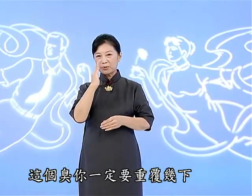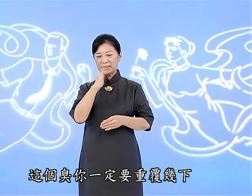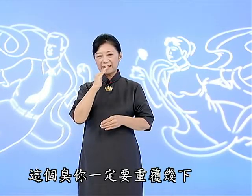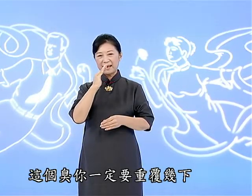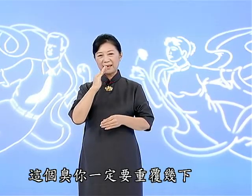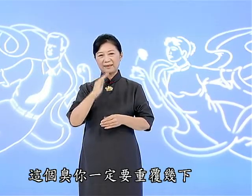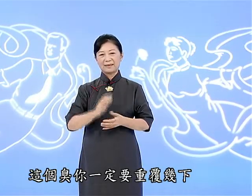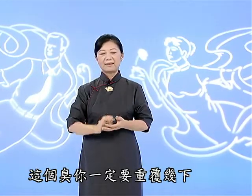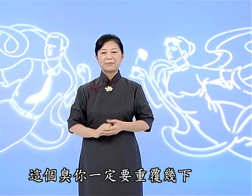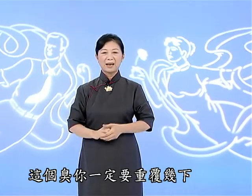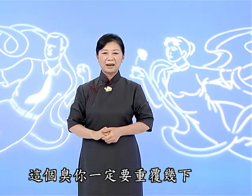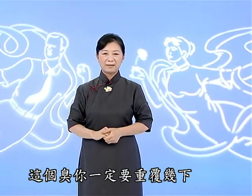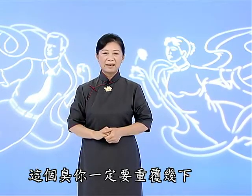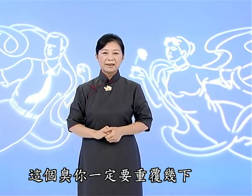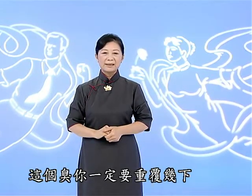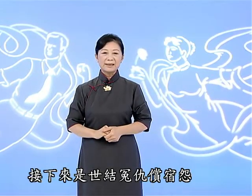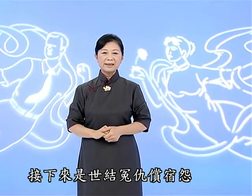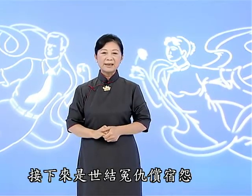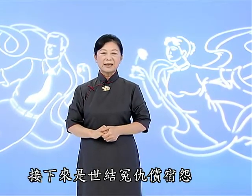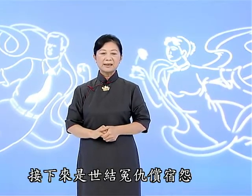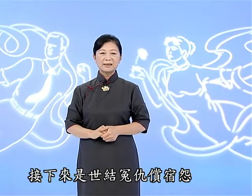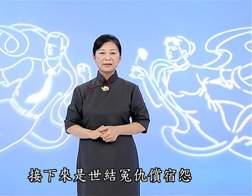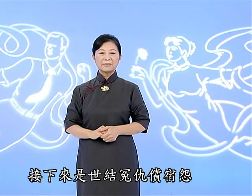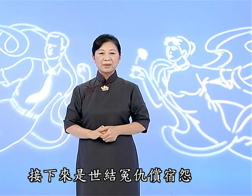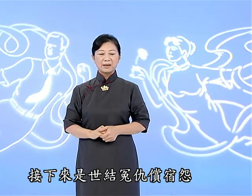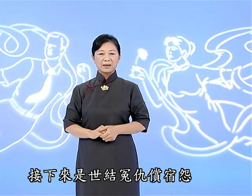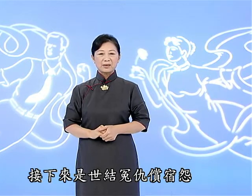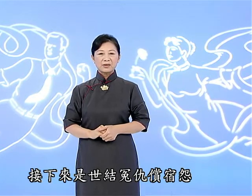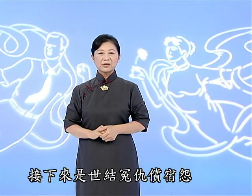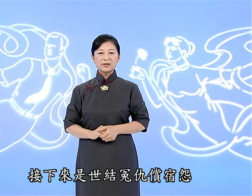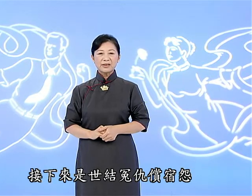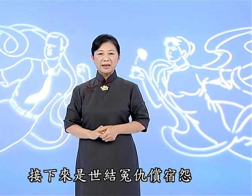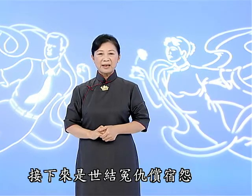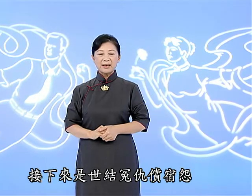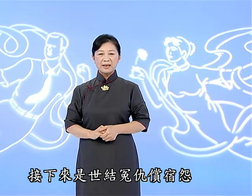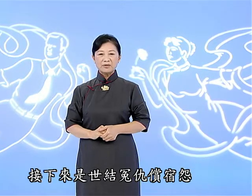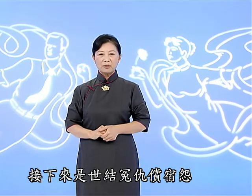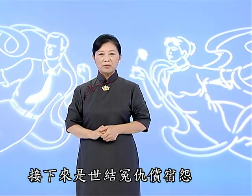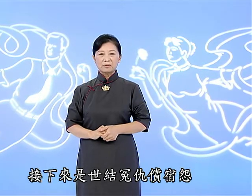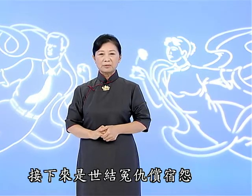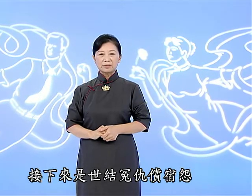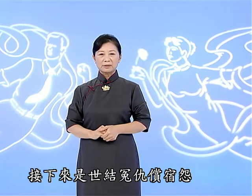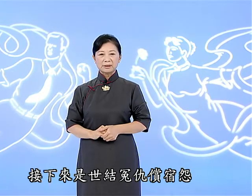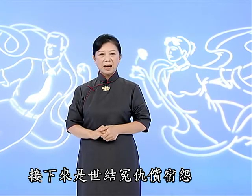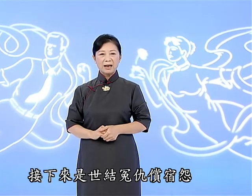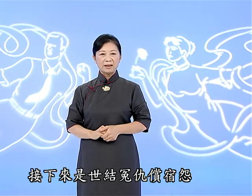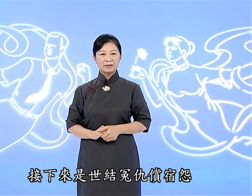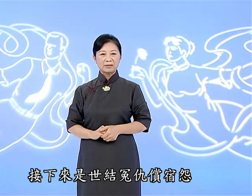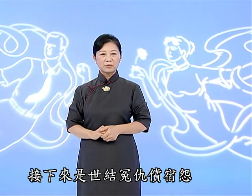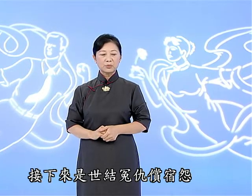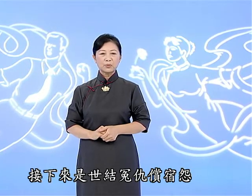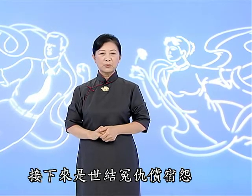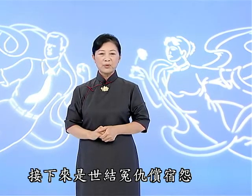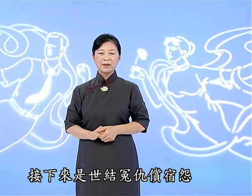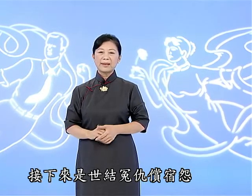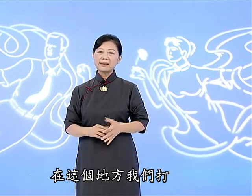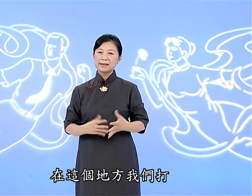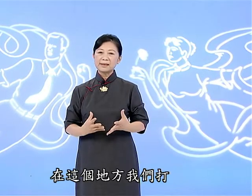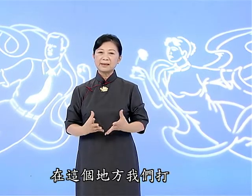几下哦。好，接下来是世结冤仇常夙愿。那在这个地